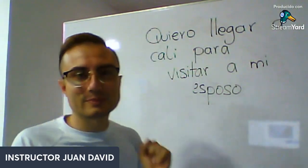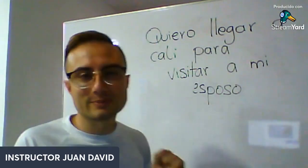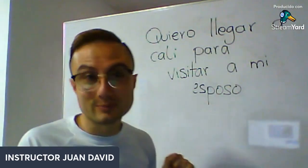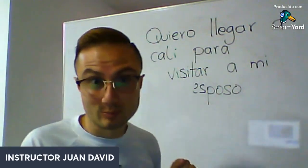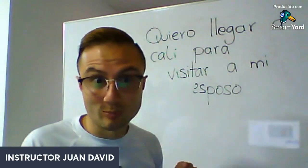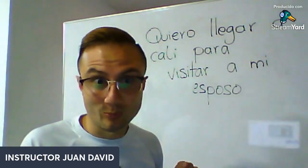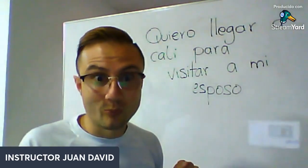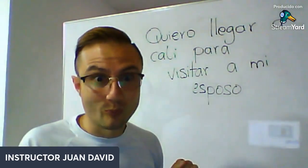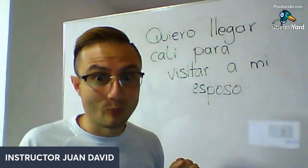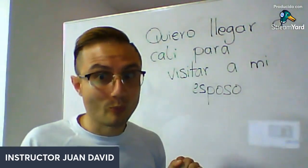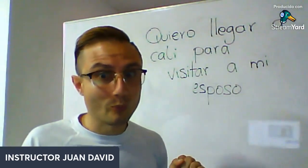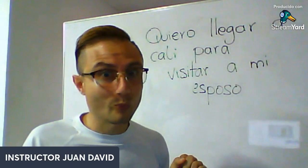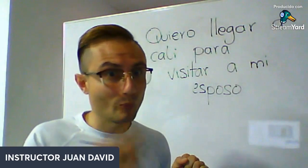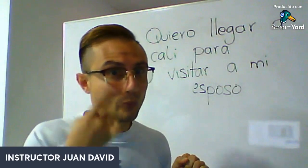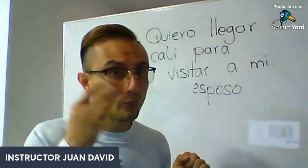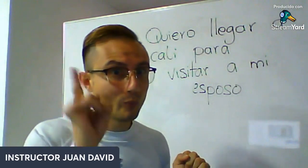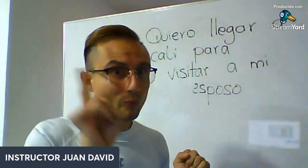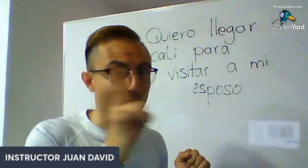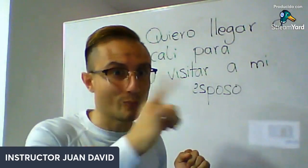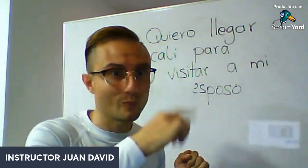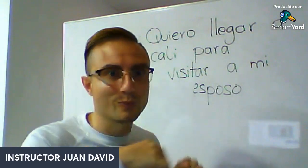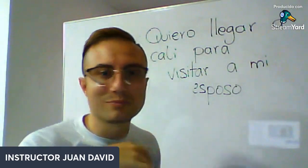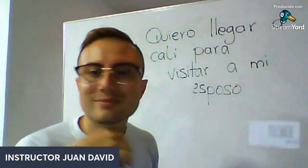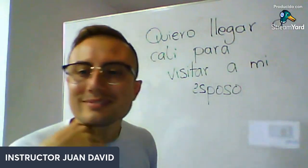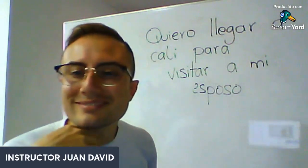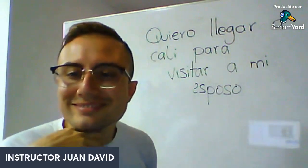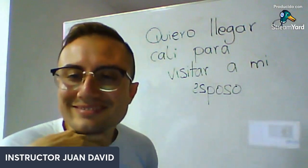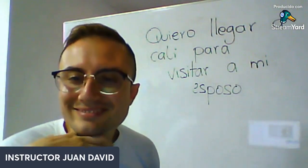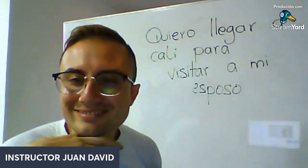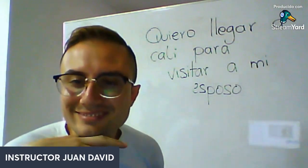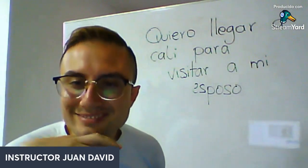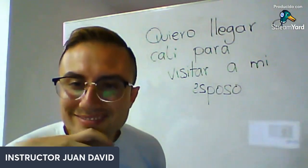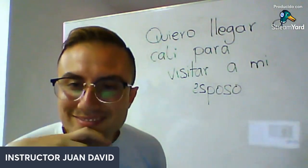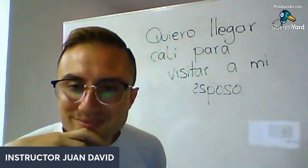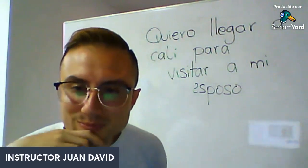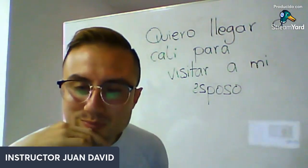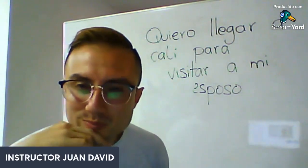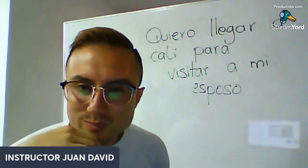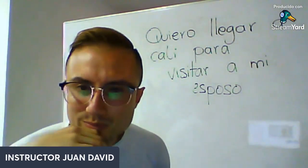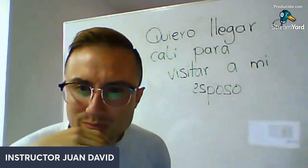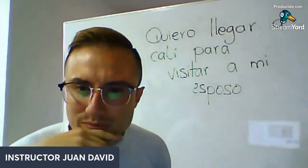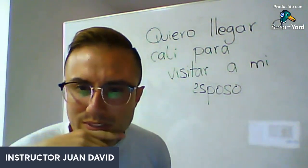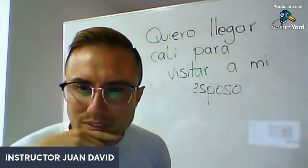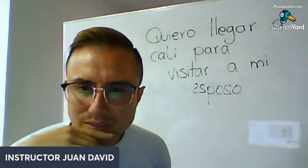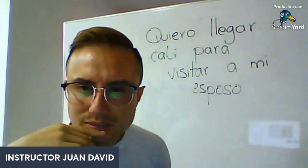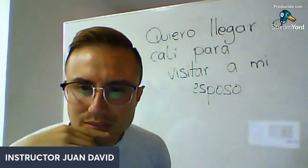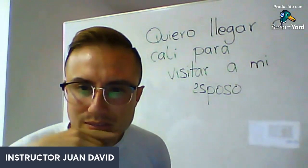no lo van a tener tanto en cuenta pero el quiero llegar el cali el visitar y el esposo sí